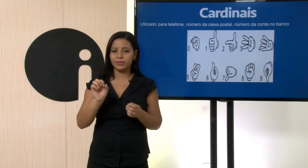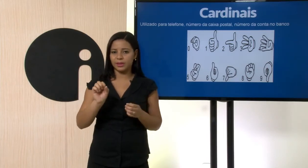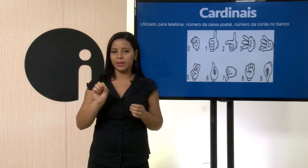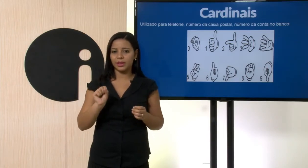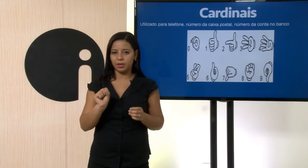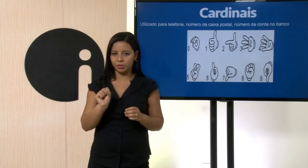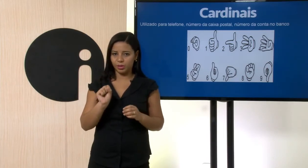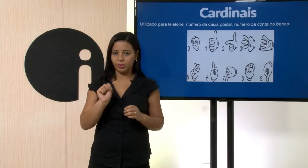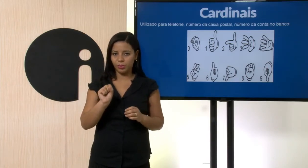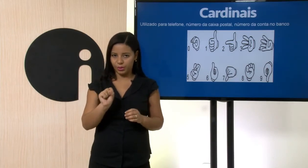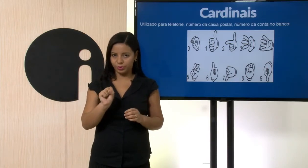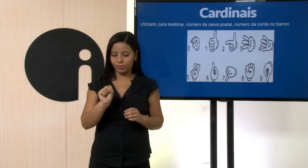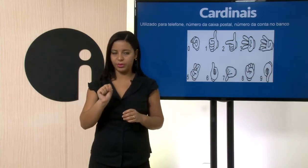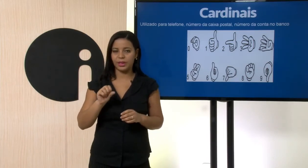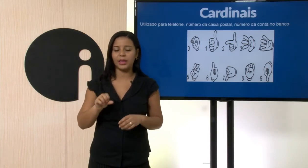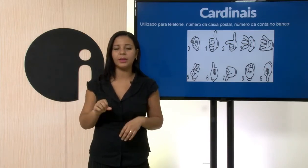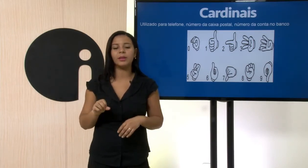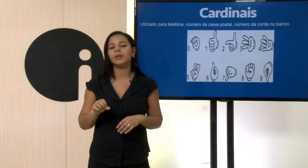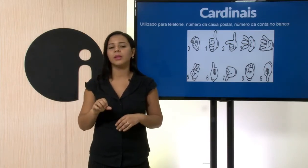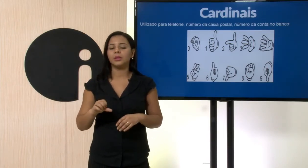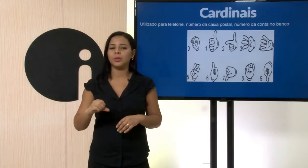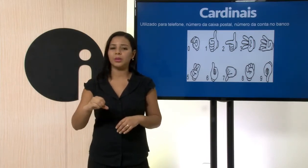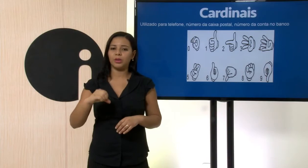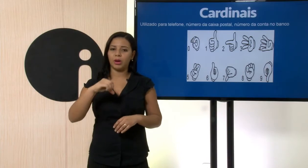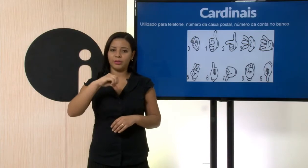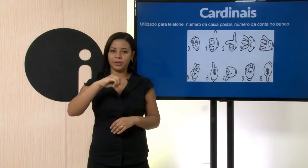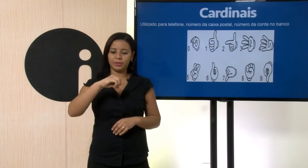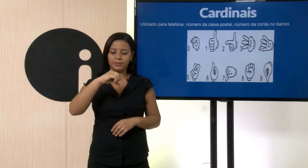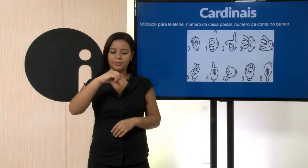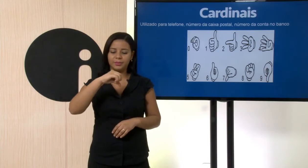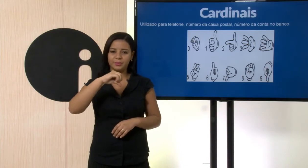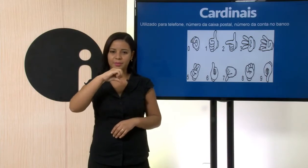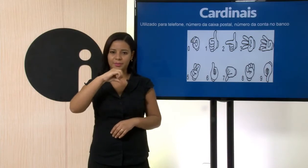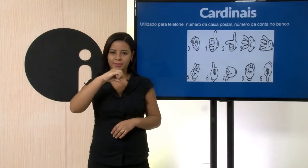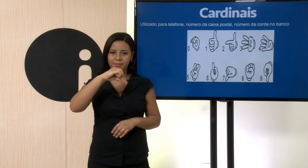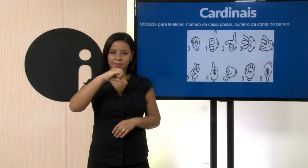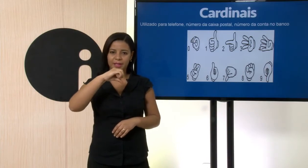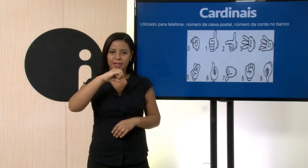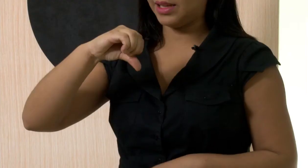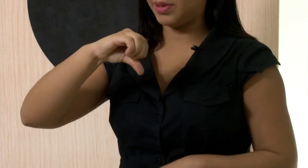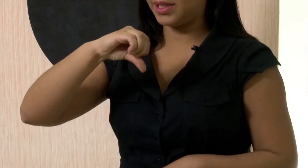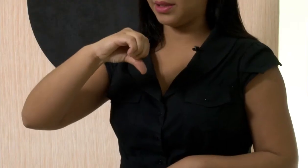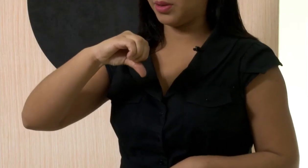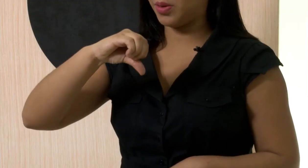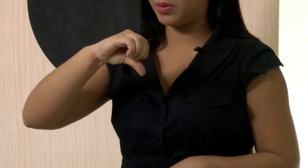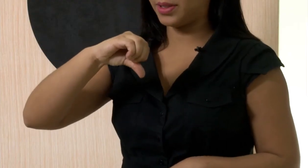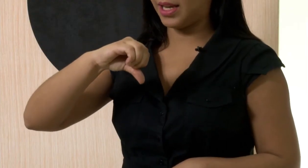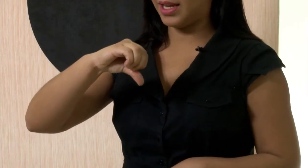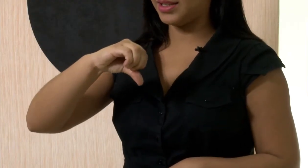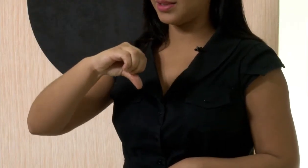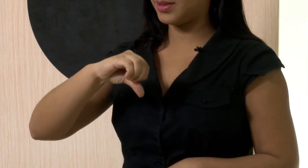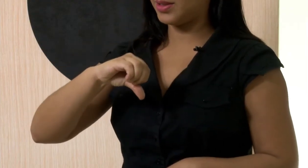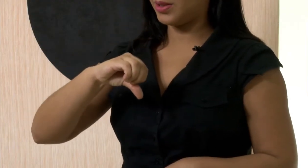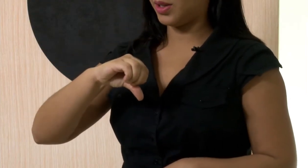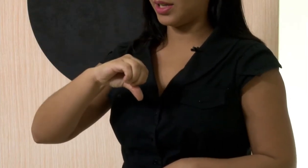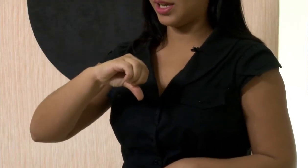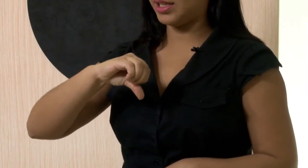vai entender que é o número 8, ok? Número 9, ele é parecido com o 6. Só que ele